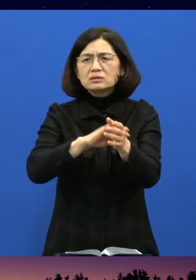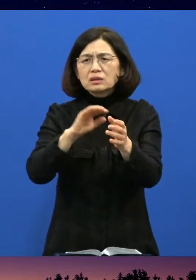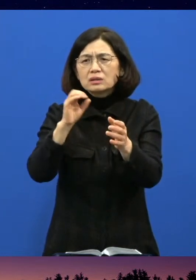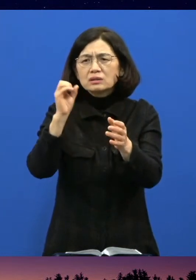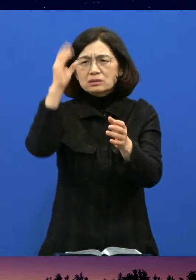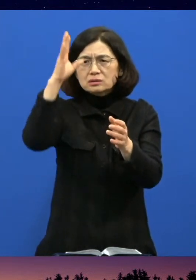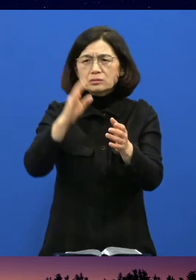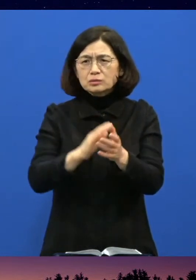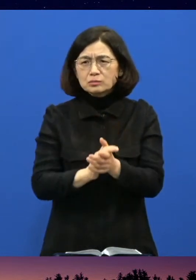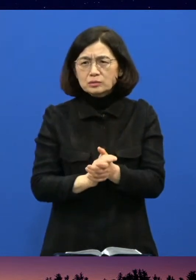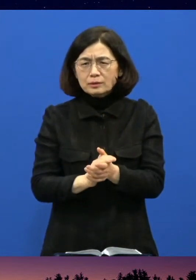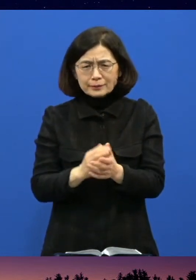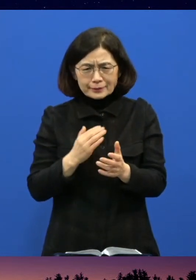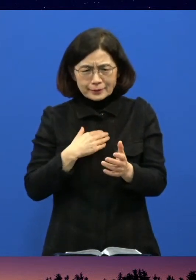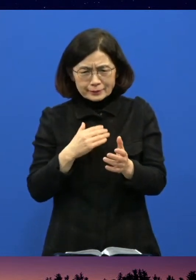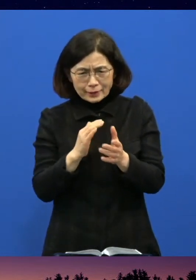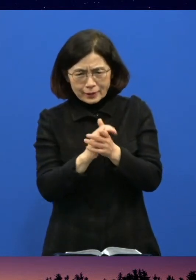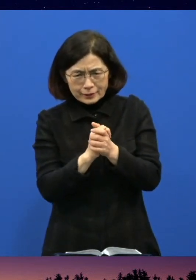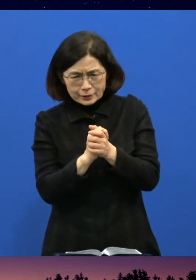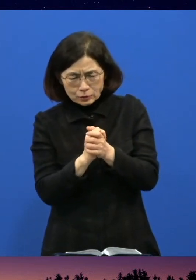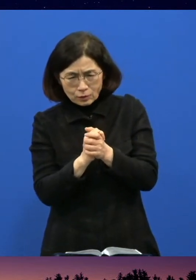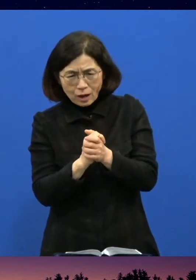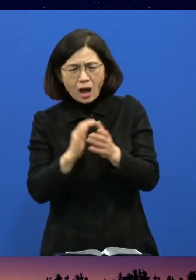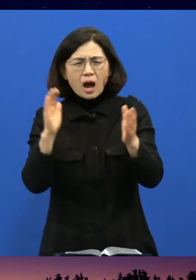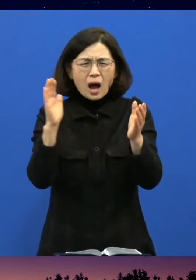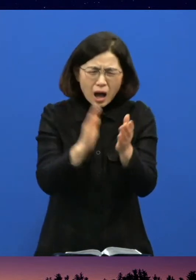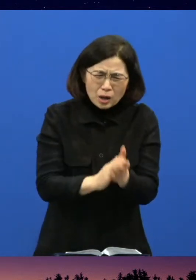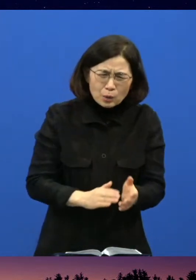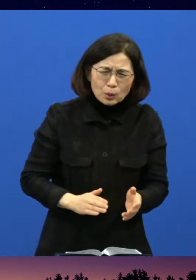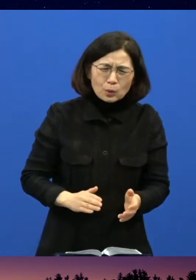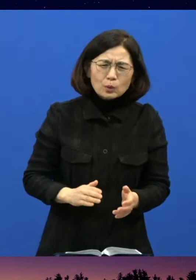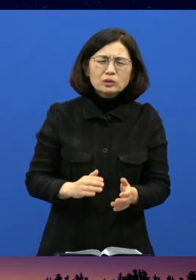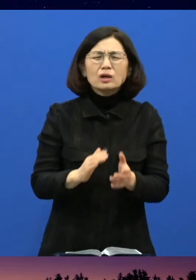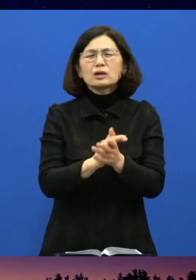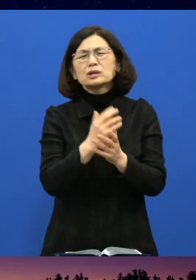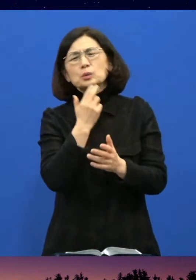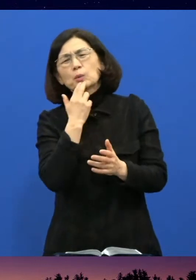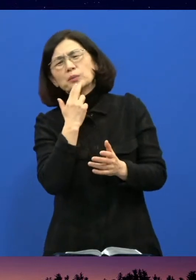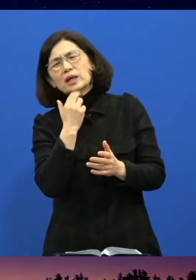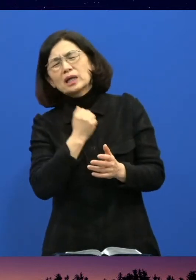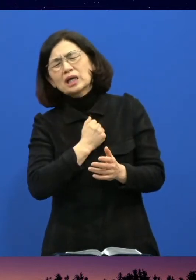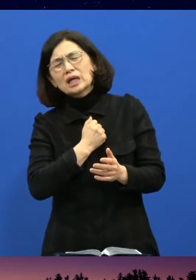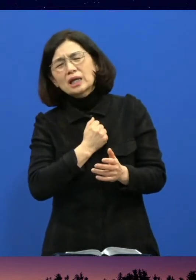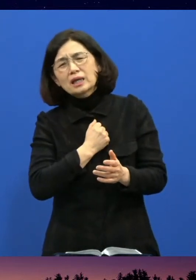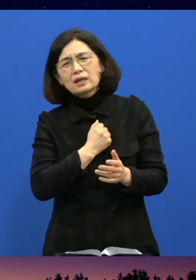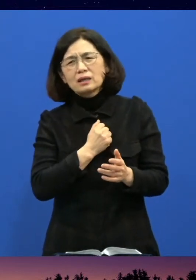기도 잘 놓쳐요. 아이쿠, 지나고 나니까 내가 그때 기도 안 했어.